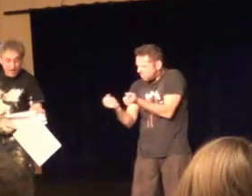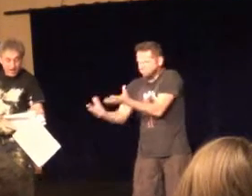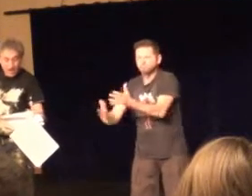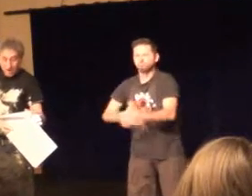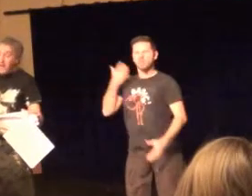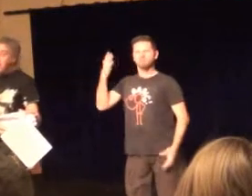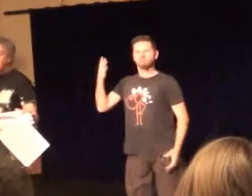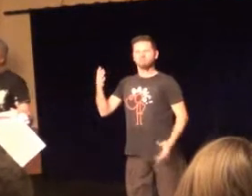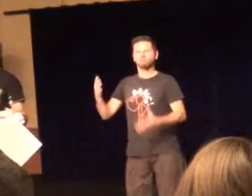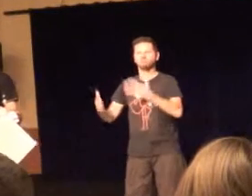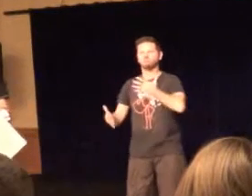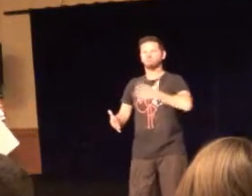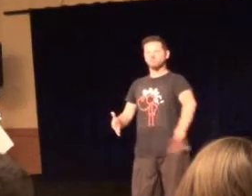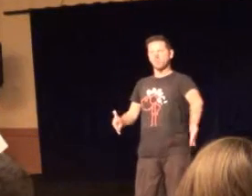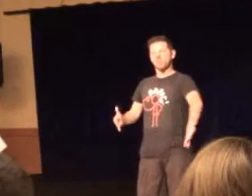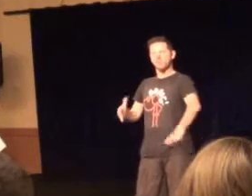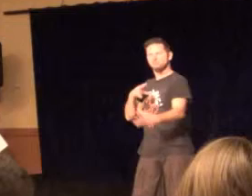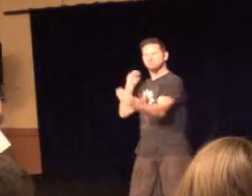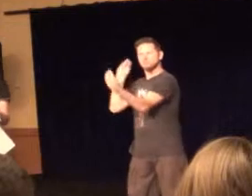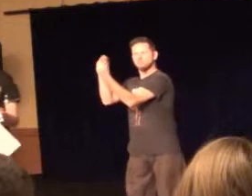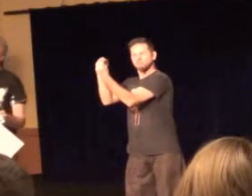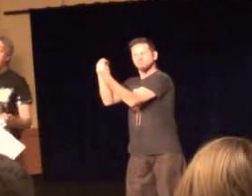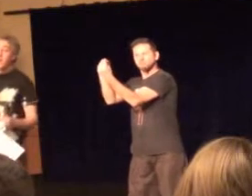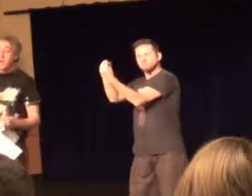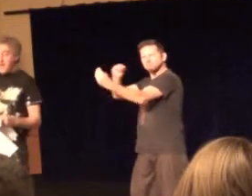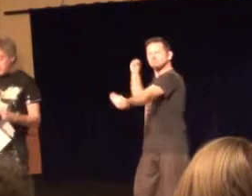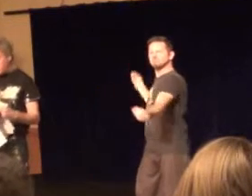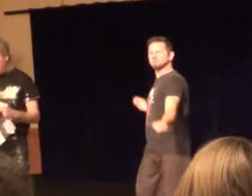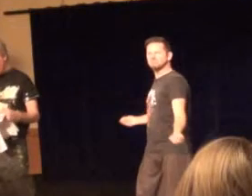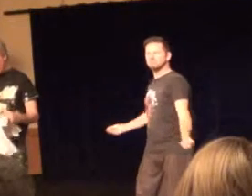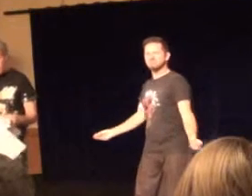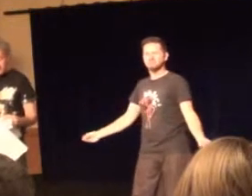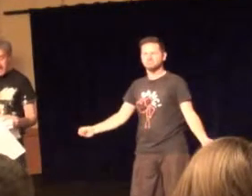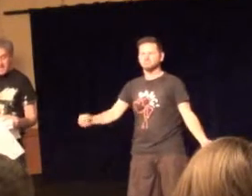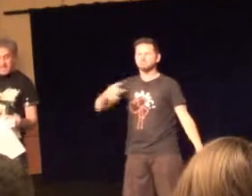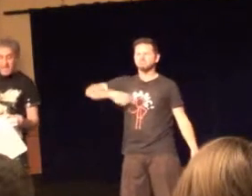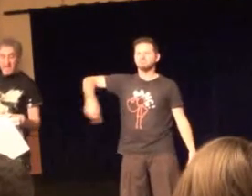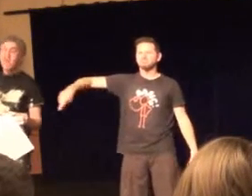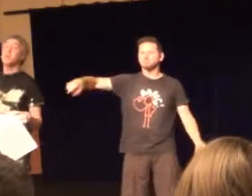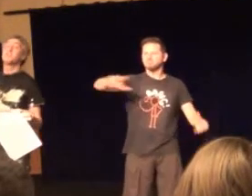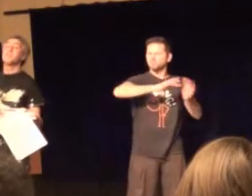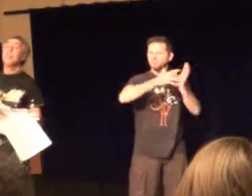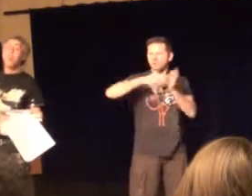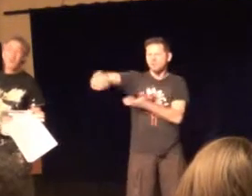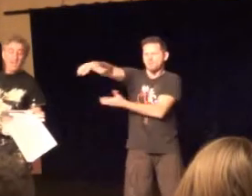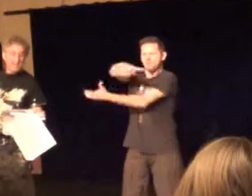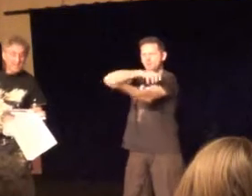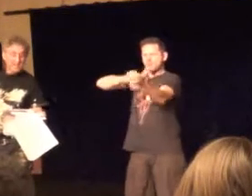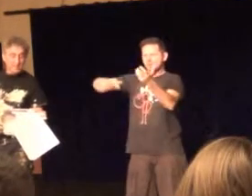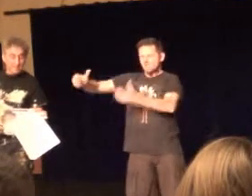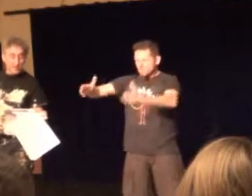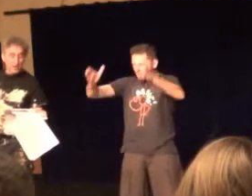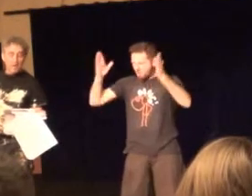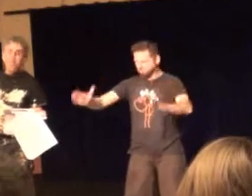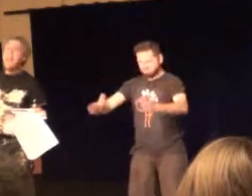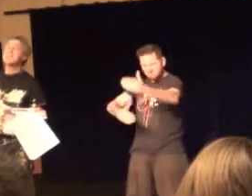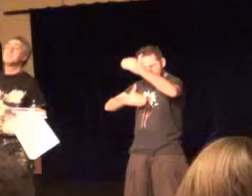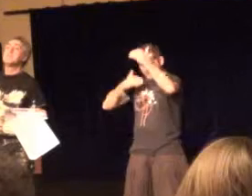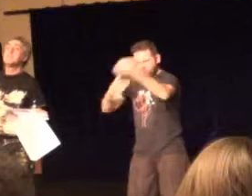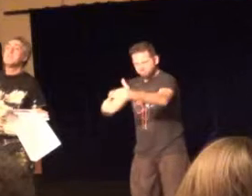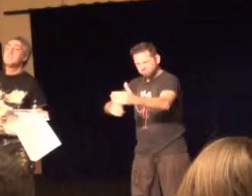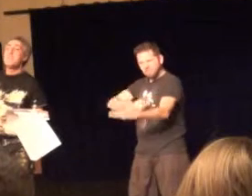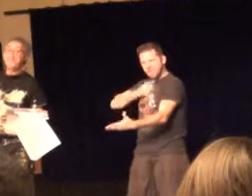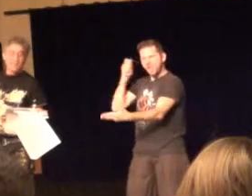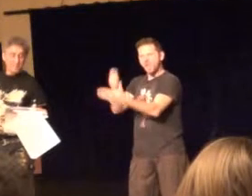pas. J'embrasse, je n'embrasse pas. On institutionnalise la révolte. On l'achète, on la